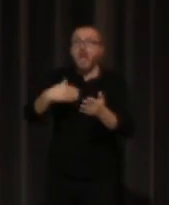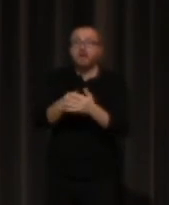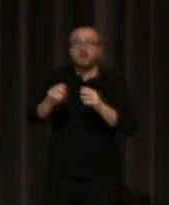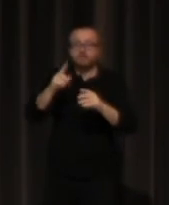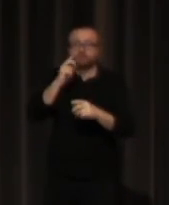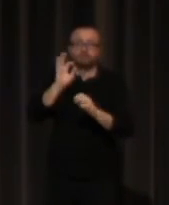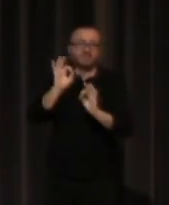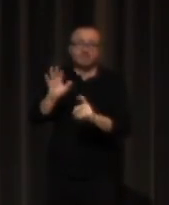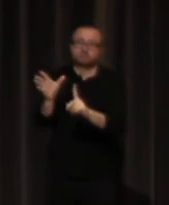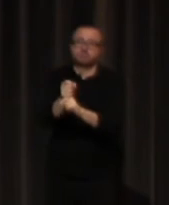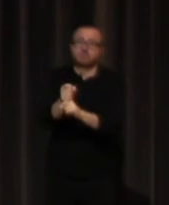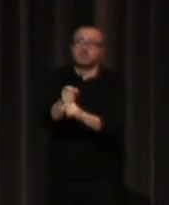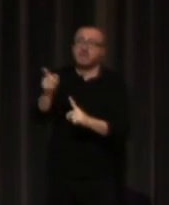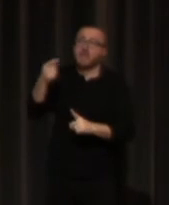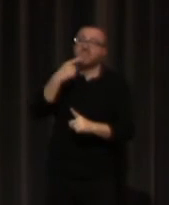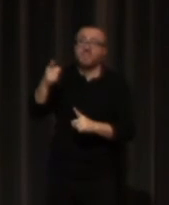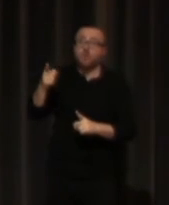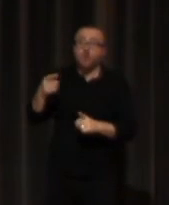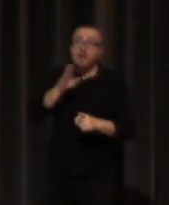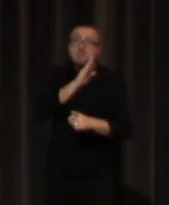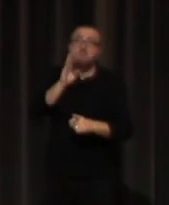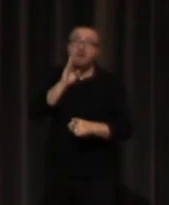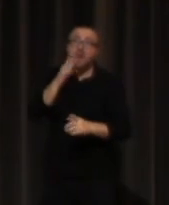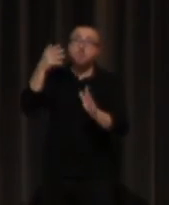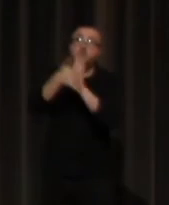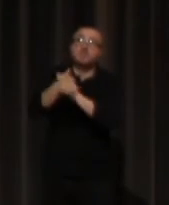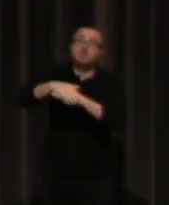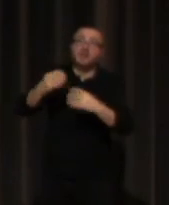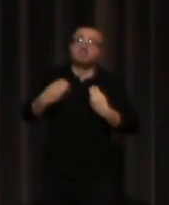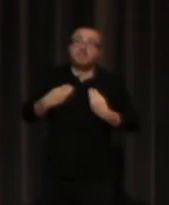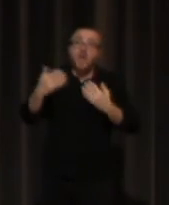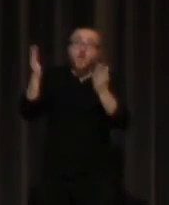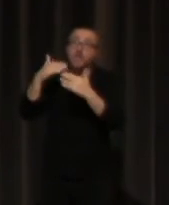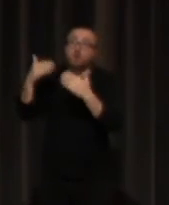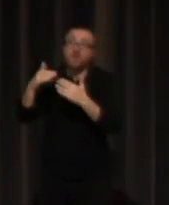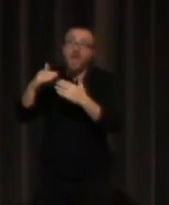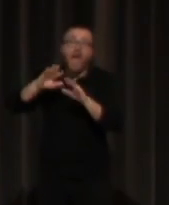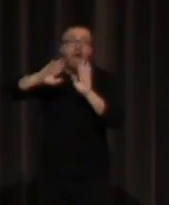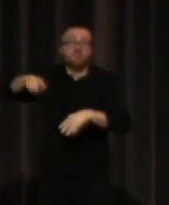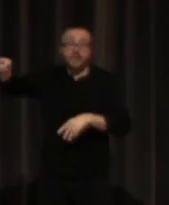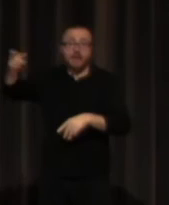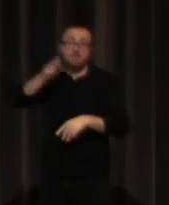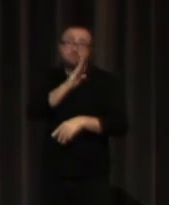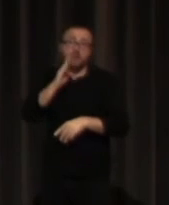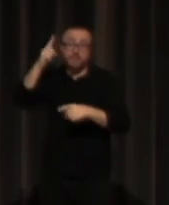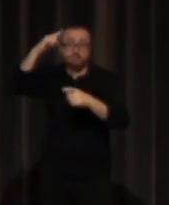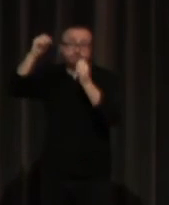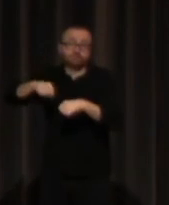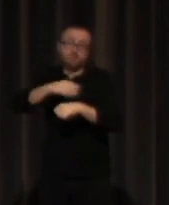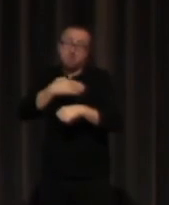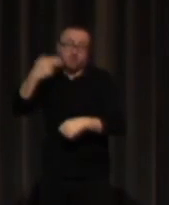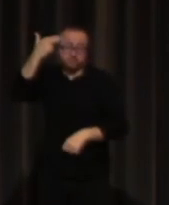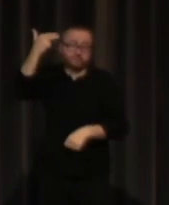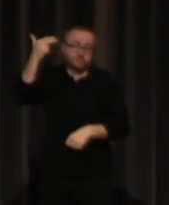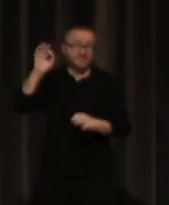no tenia per qui viure, no tenia per qui comunicar-se, perquè clar, aquell eslové residual amb tota l'assimilació, amb tota